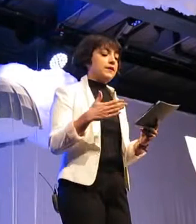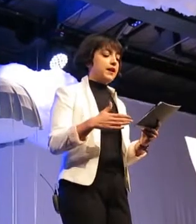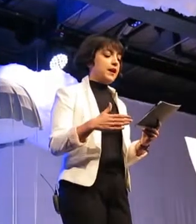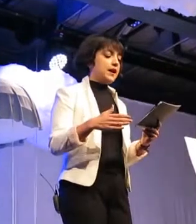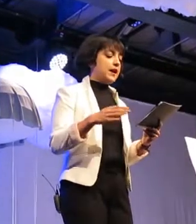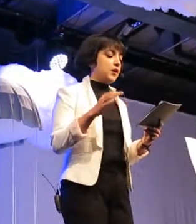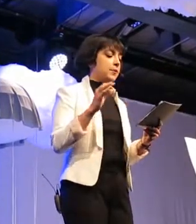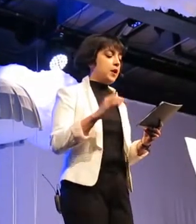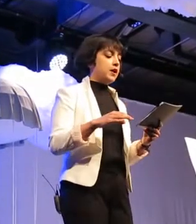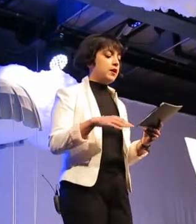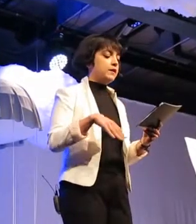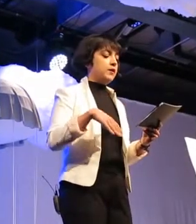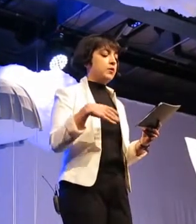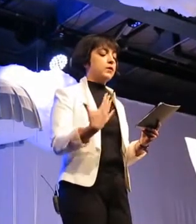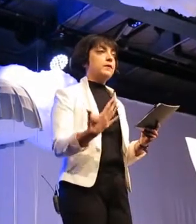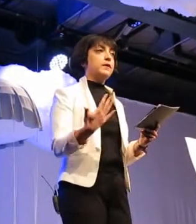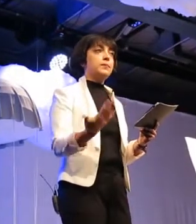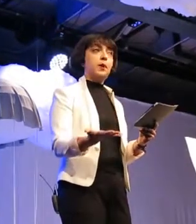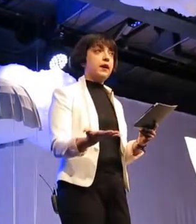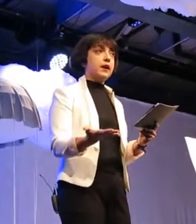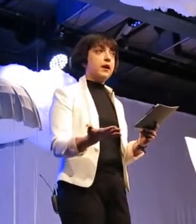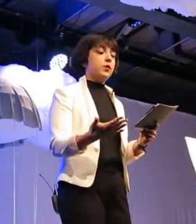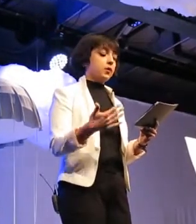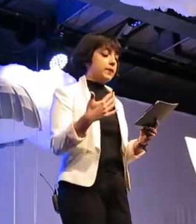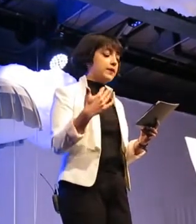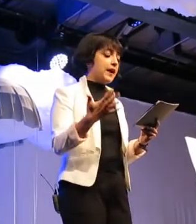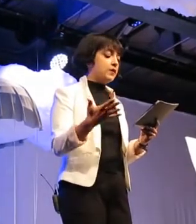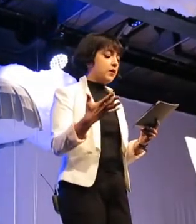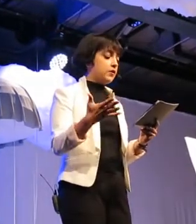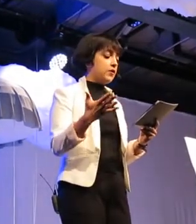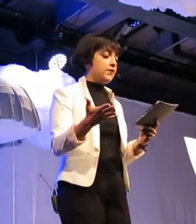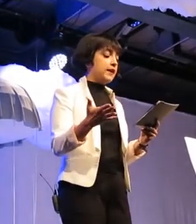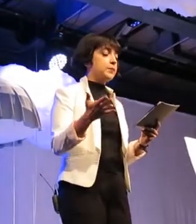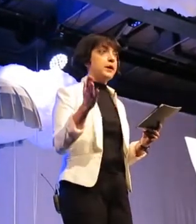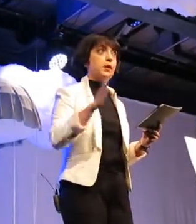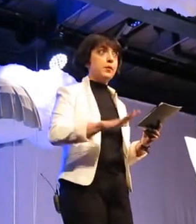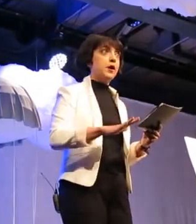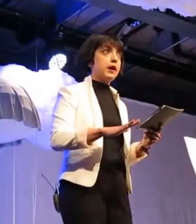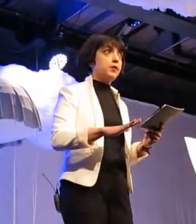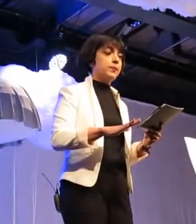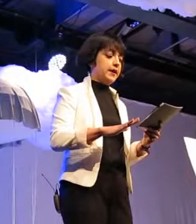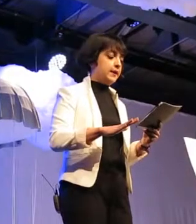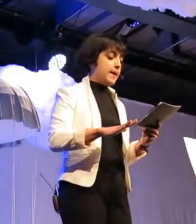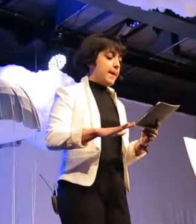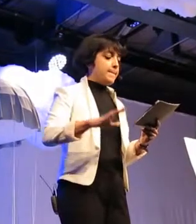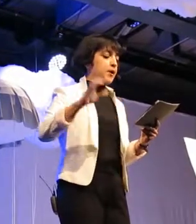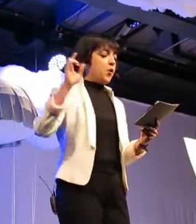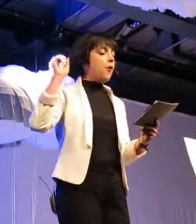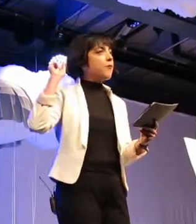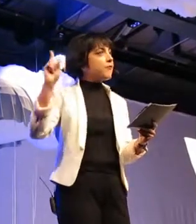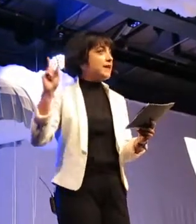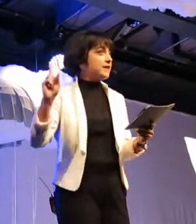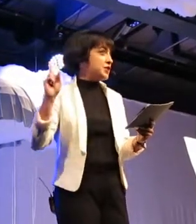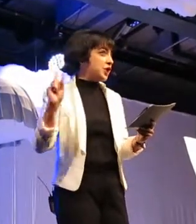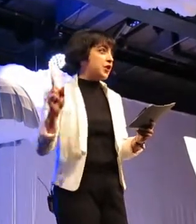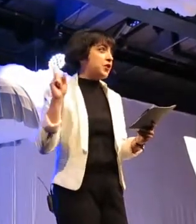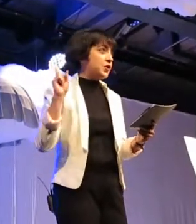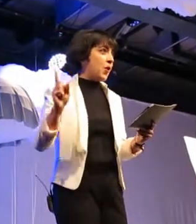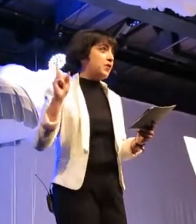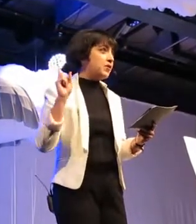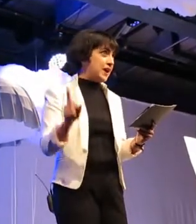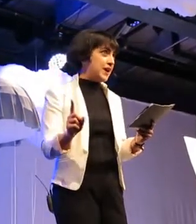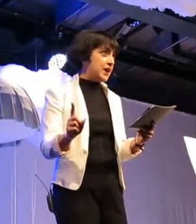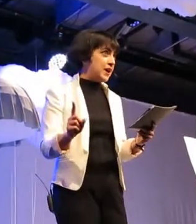de investeringarna kommer löna sig och nå till besparingar och kommer inte alls ha någon effekt på den globala ekonomin. Men om vi inte